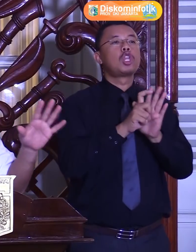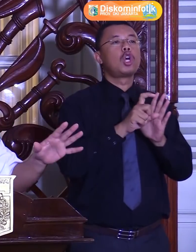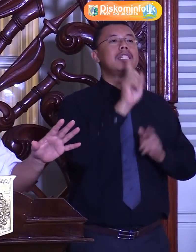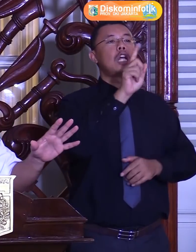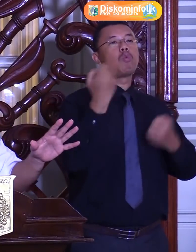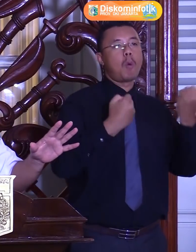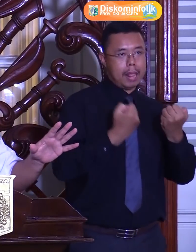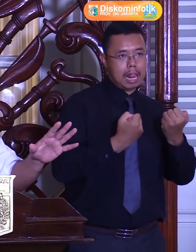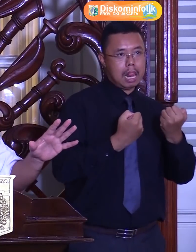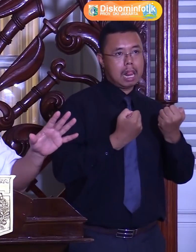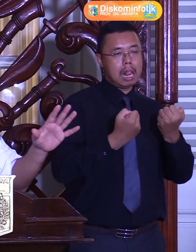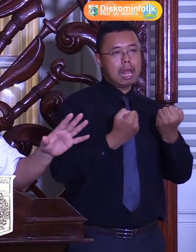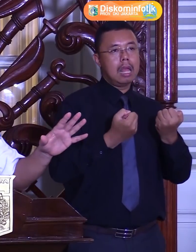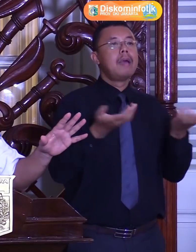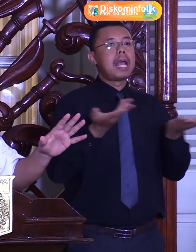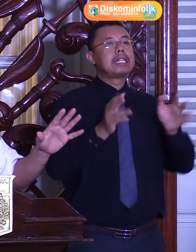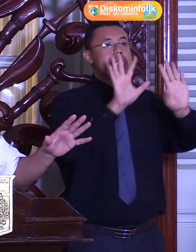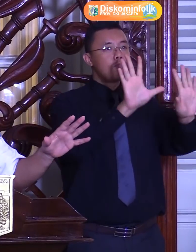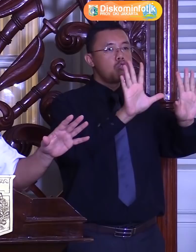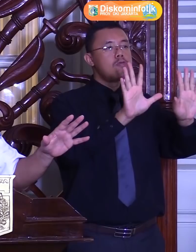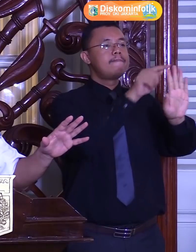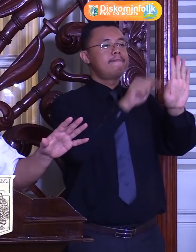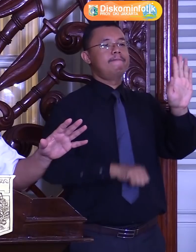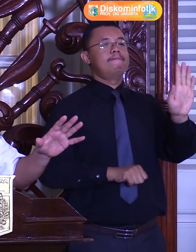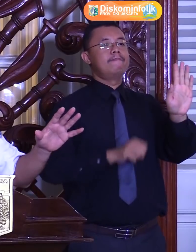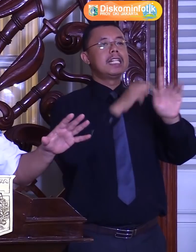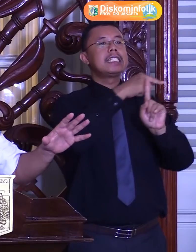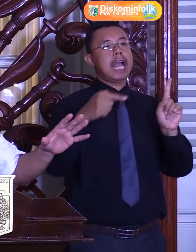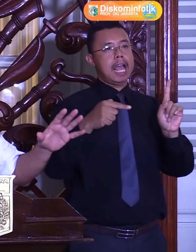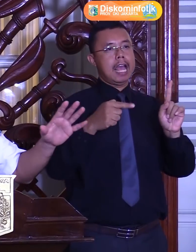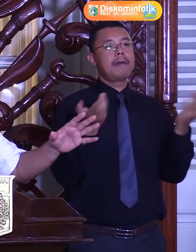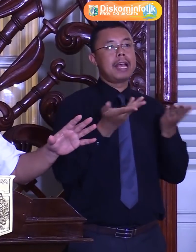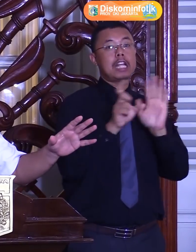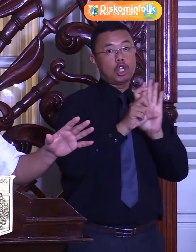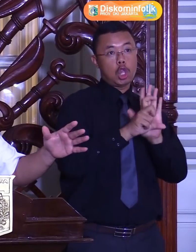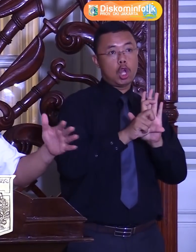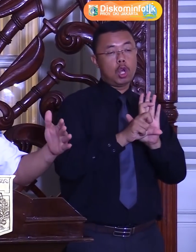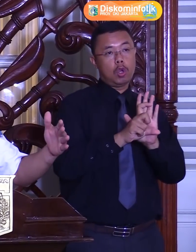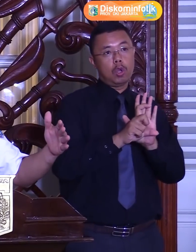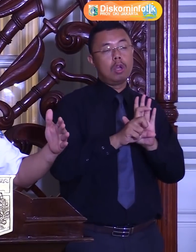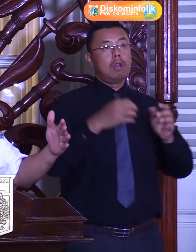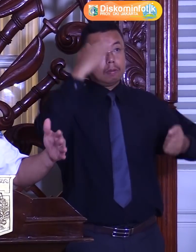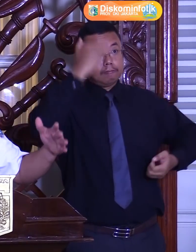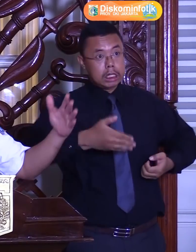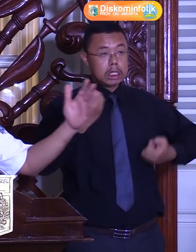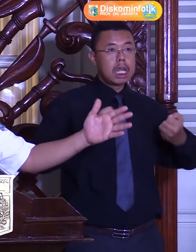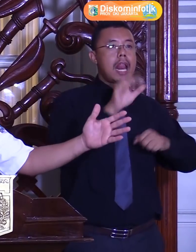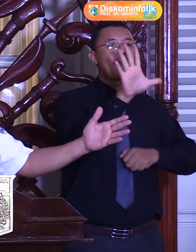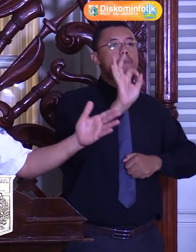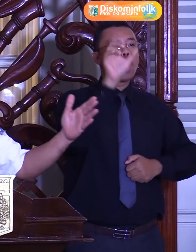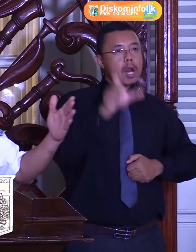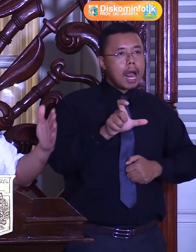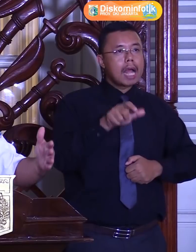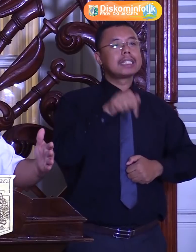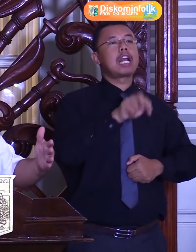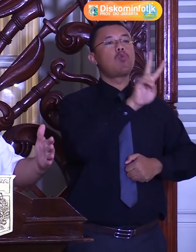per kendaraan. Kendaraan itu dikurangi. Jadi yang biasanya misalnya bis itu kapasitasnya 50